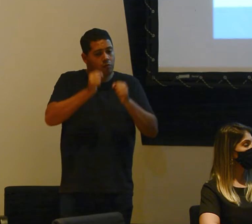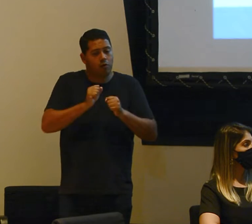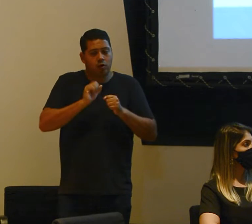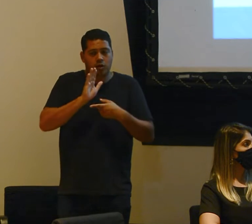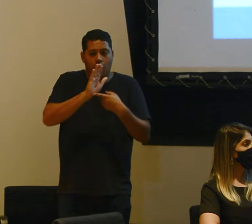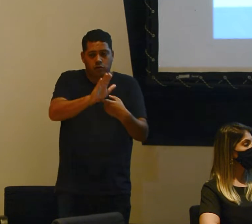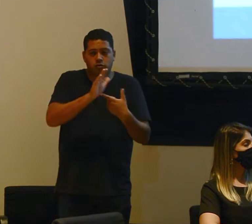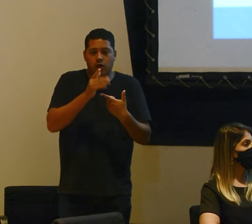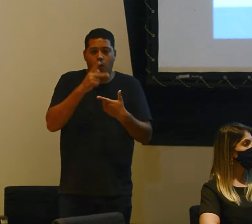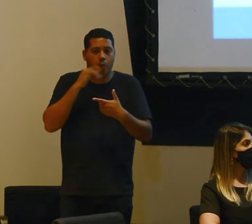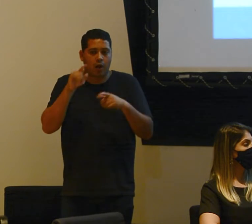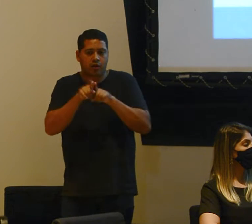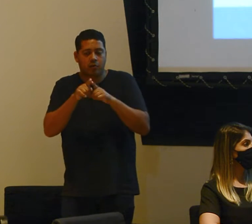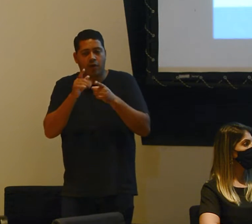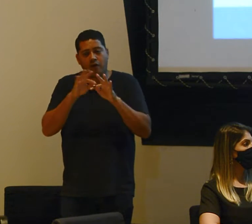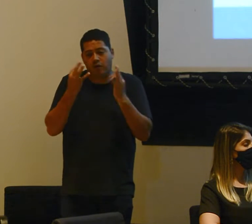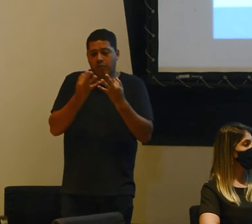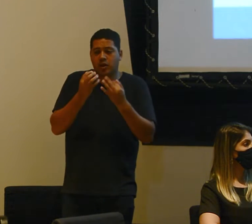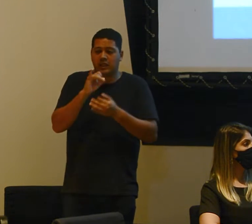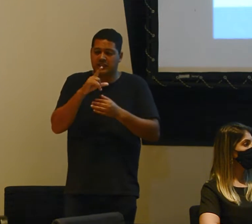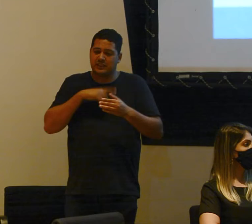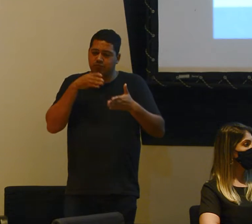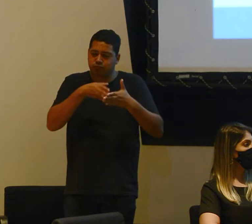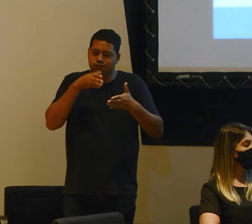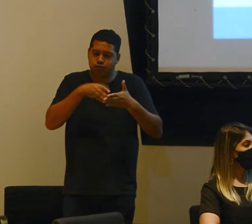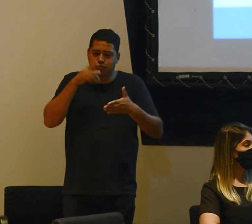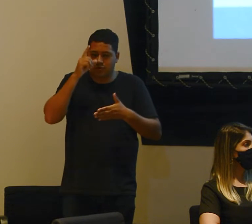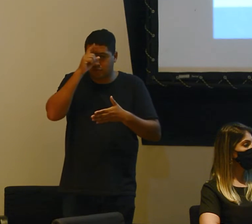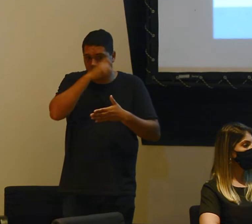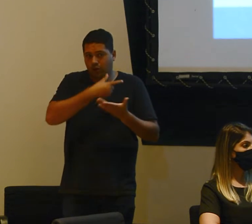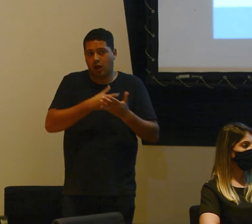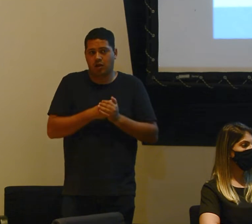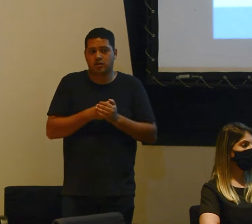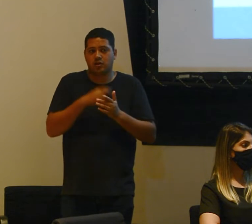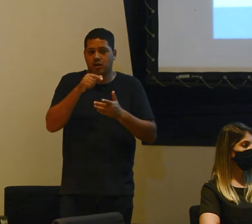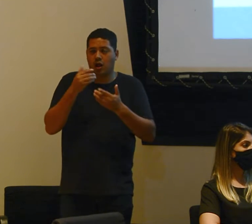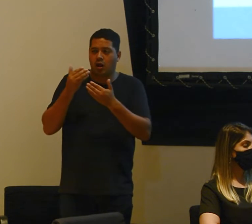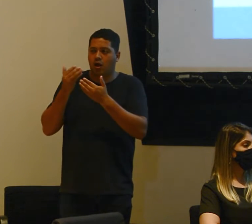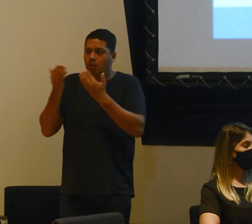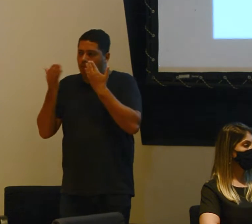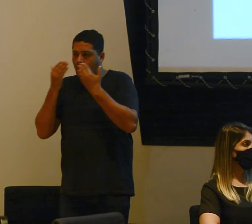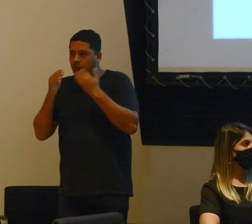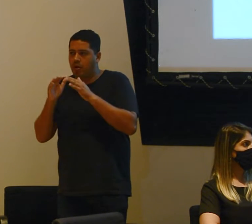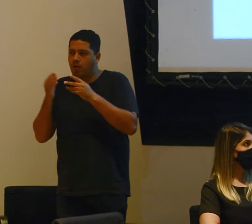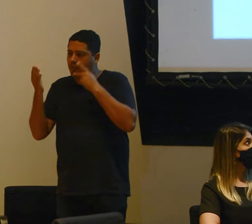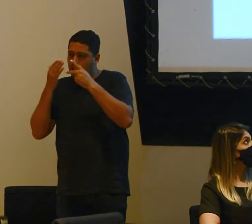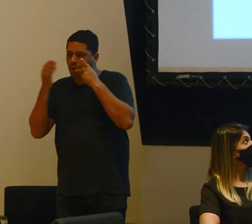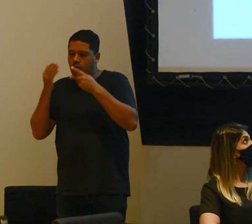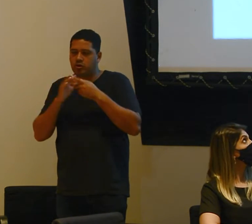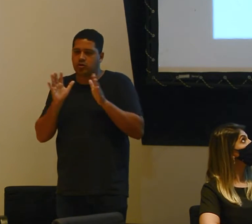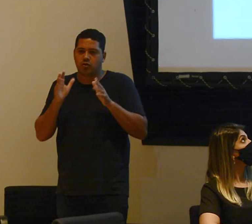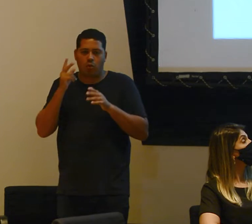a família caso eles estejam enfrentando dificuldades muito grandes na terapia comum, na terapia